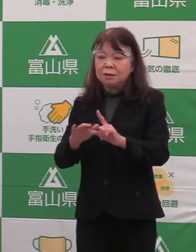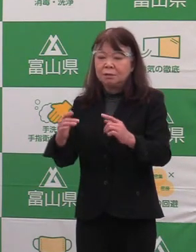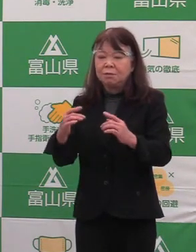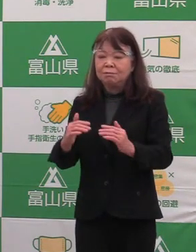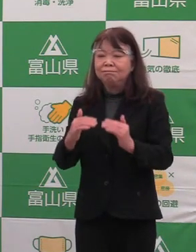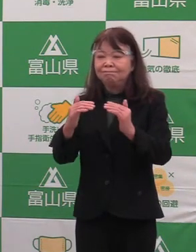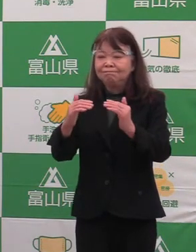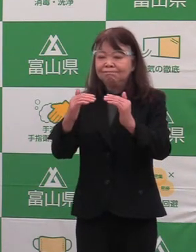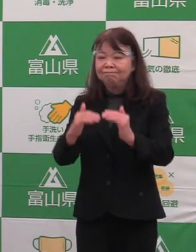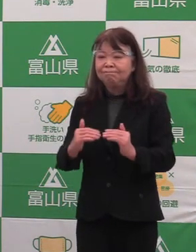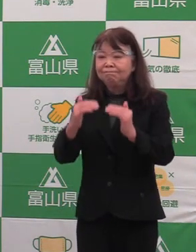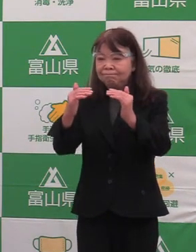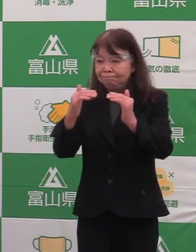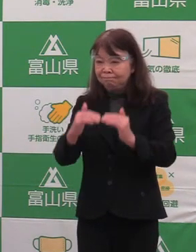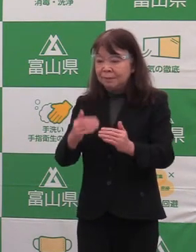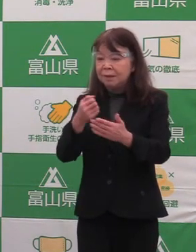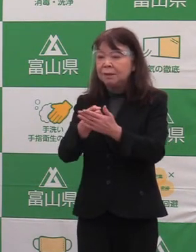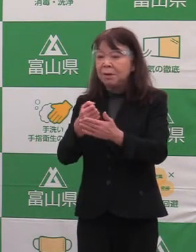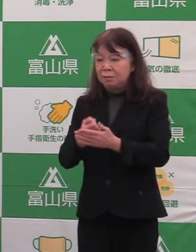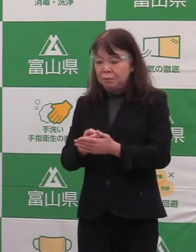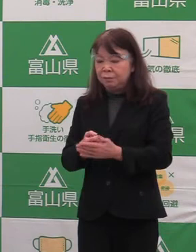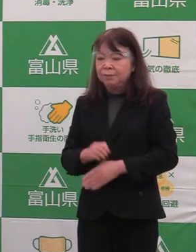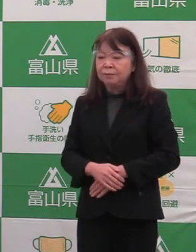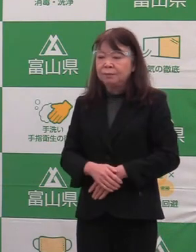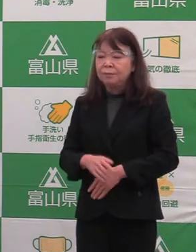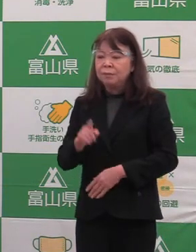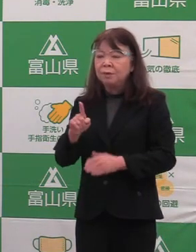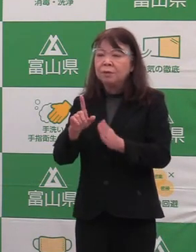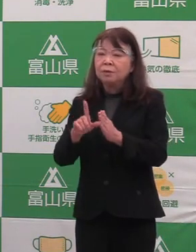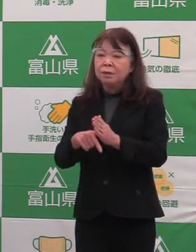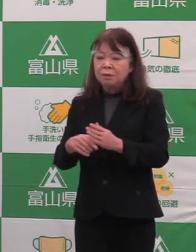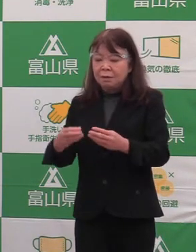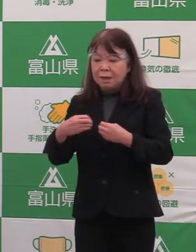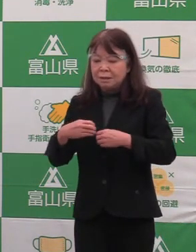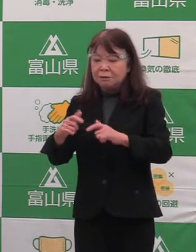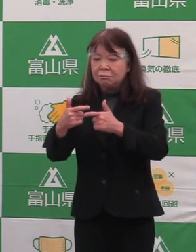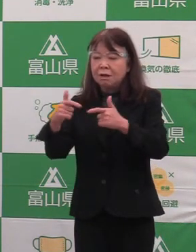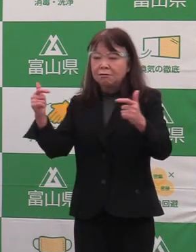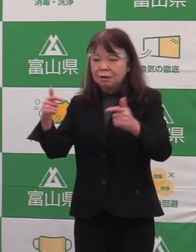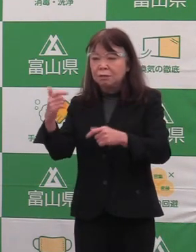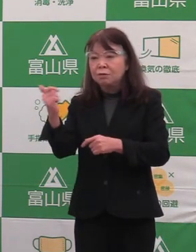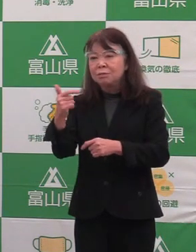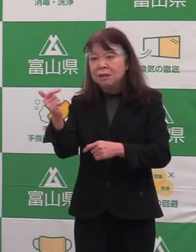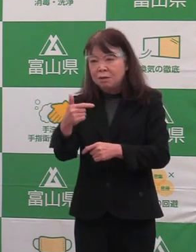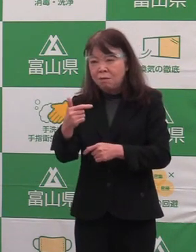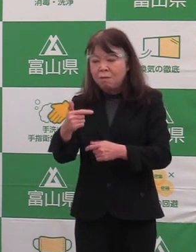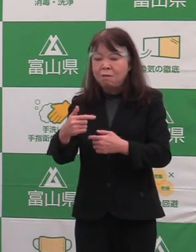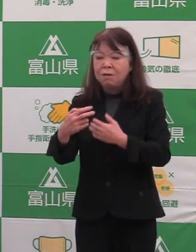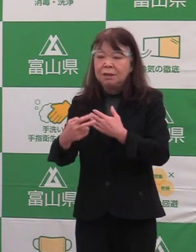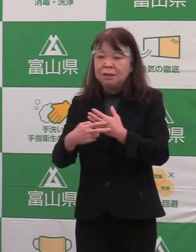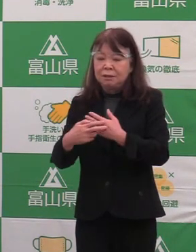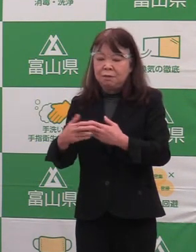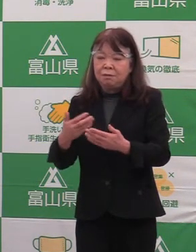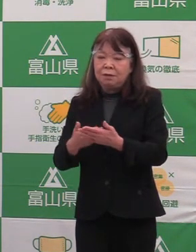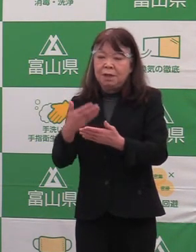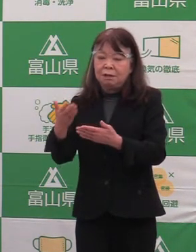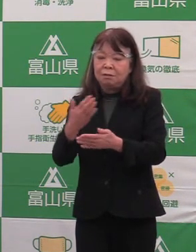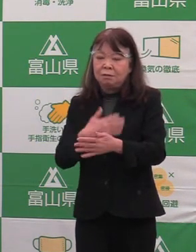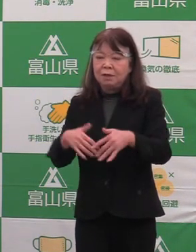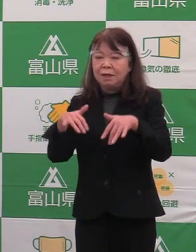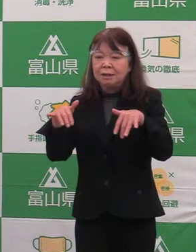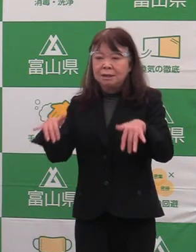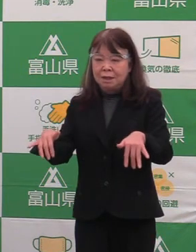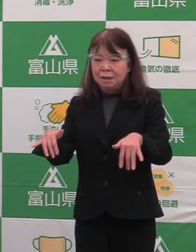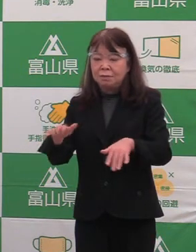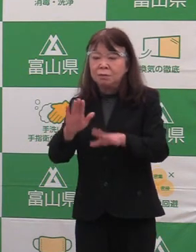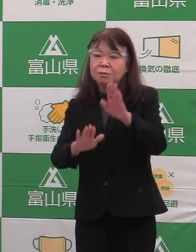ですけども、まあ、その中でのまた感染の拡大のスピード、医療提供体制の逼迫、まあ、ここには必